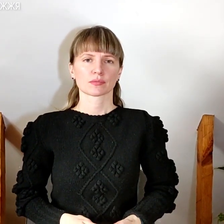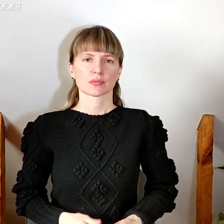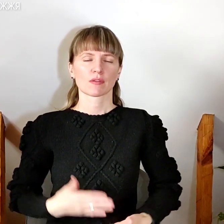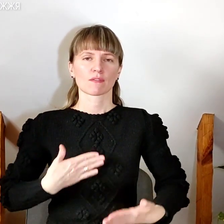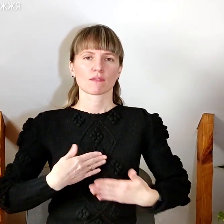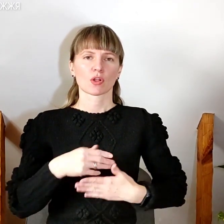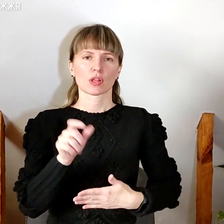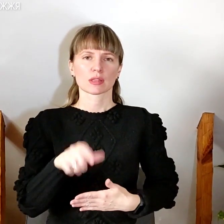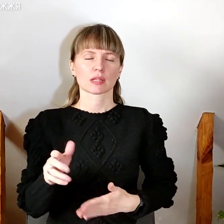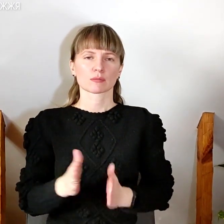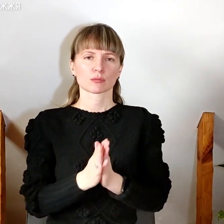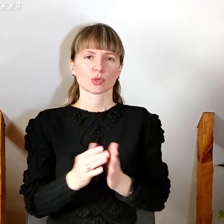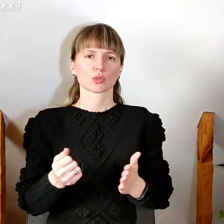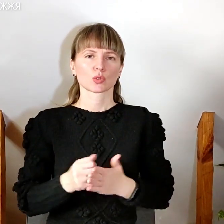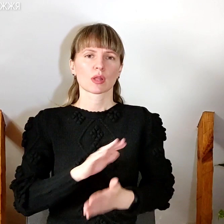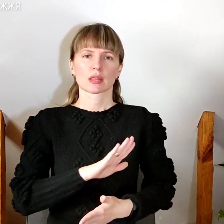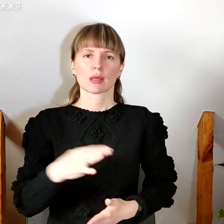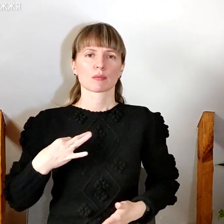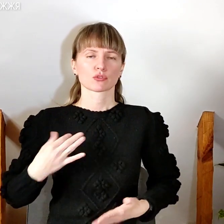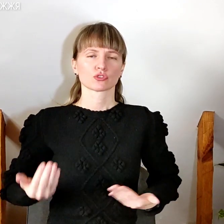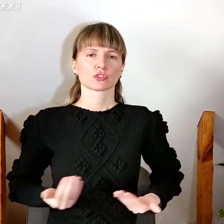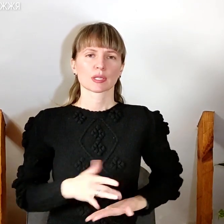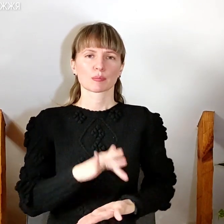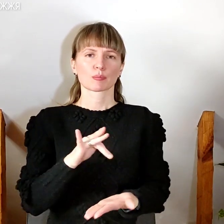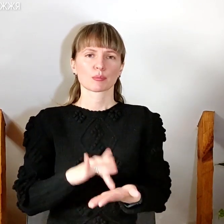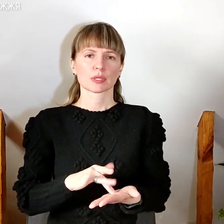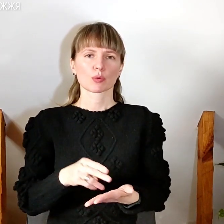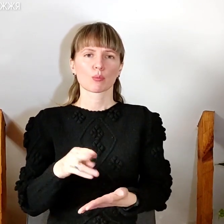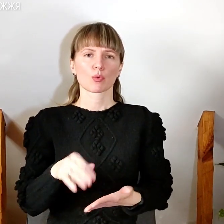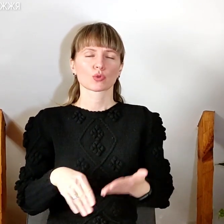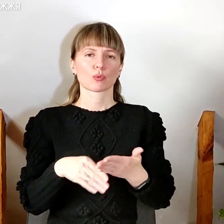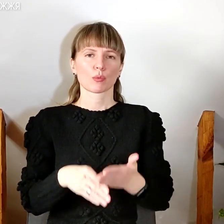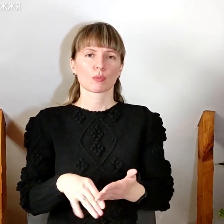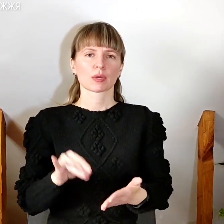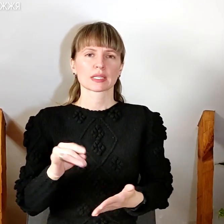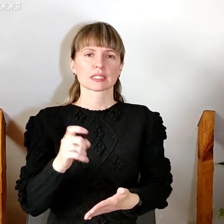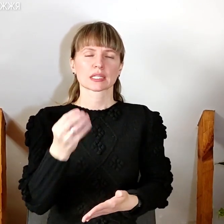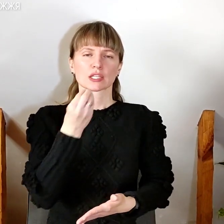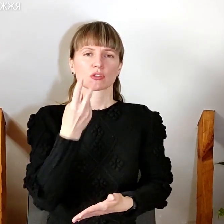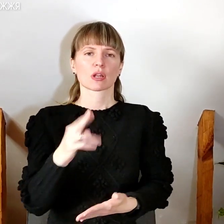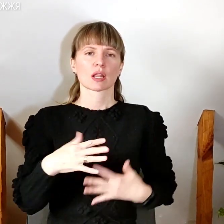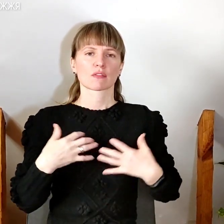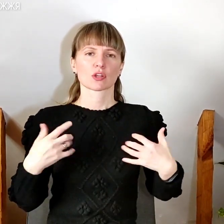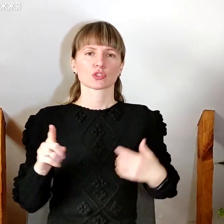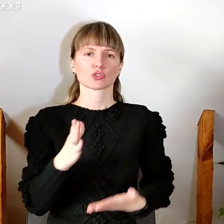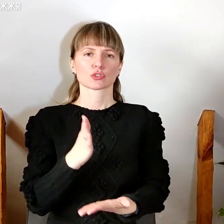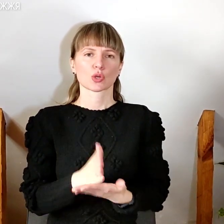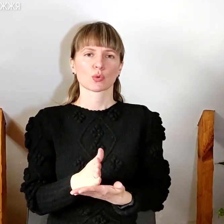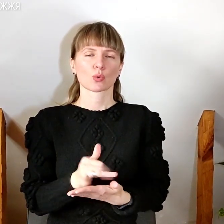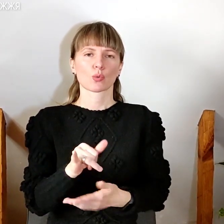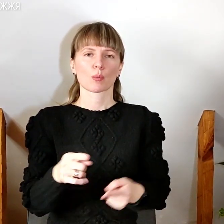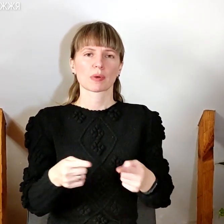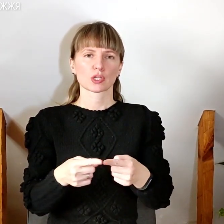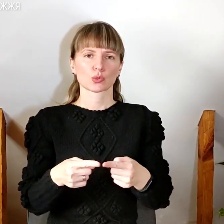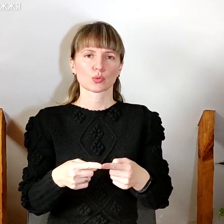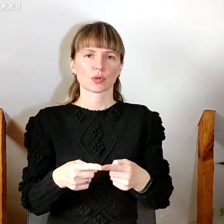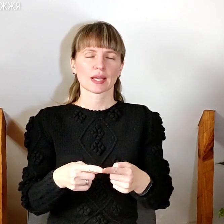Волонтери звертаються до небайдужих жителів міста по допомогу із їжею для тварин, що знаходяться у притулках. Ірина Дідур